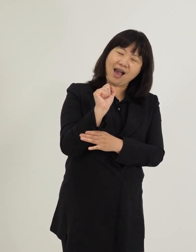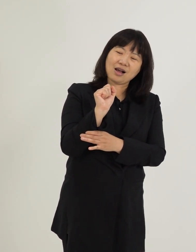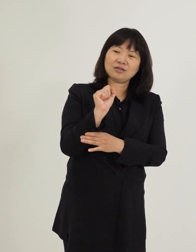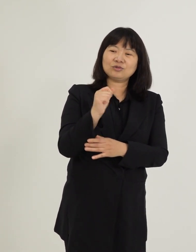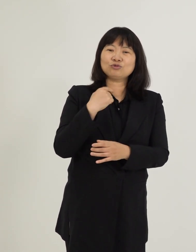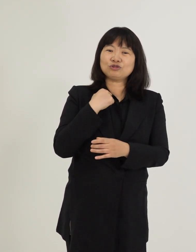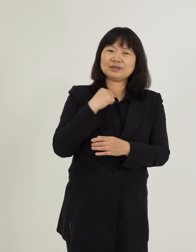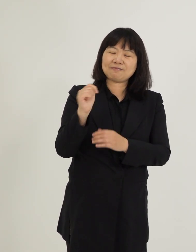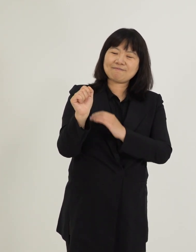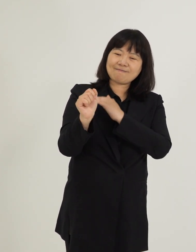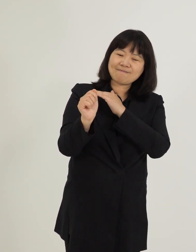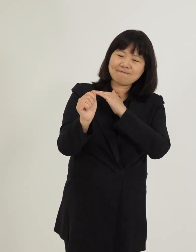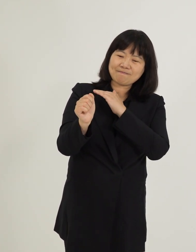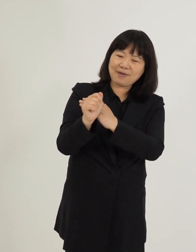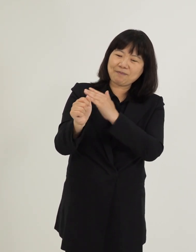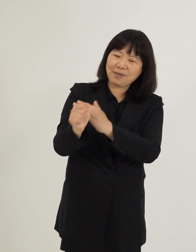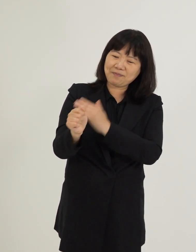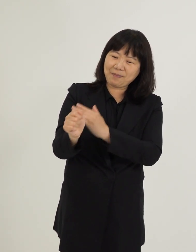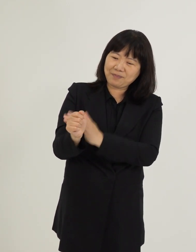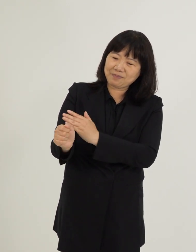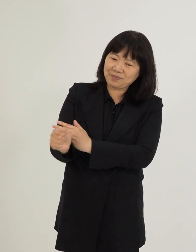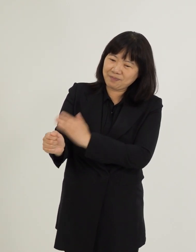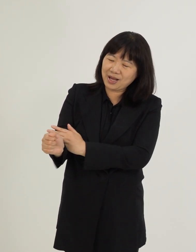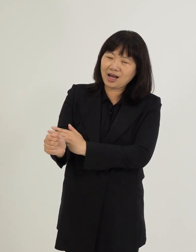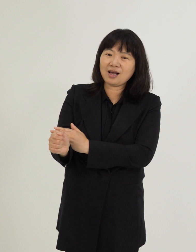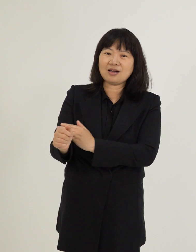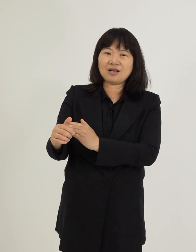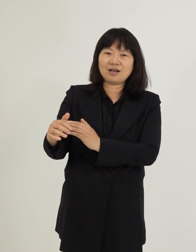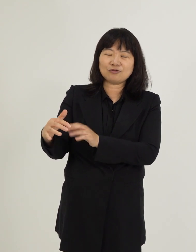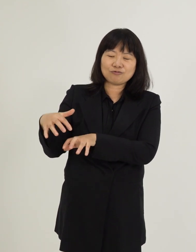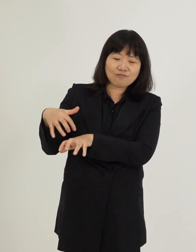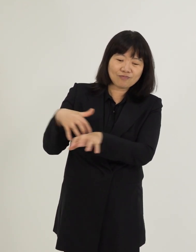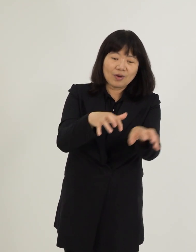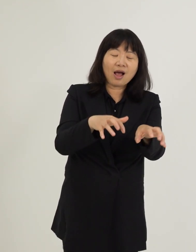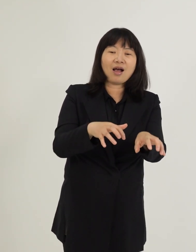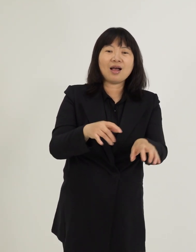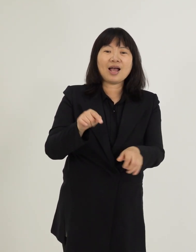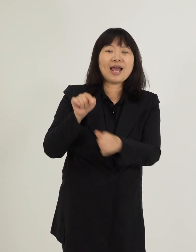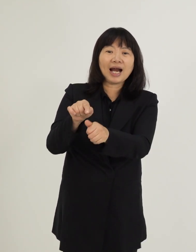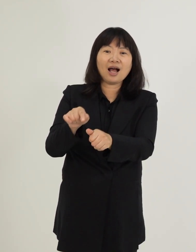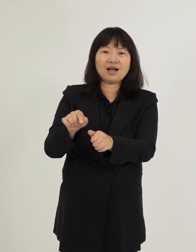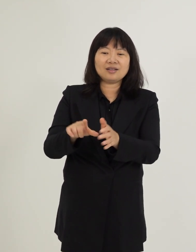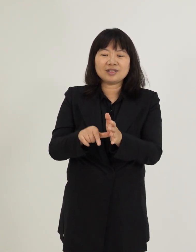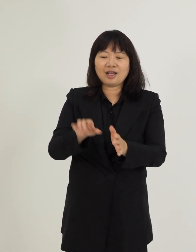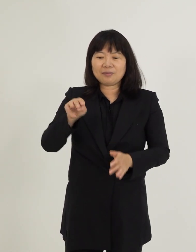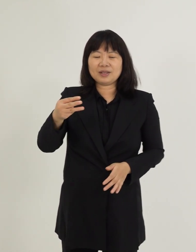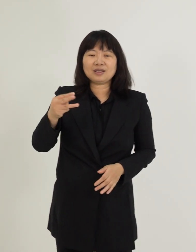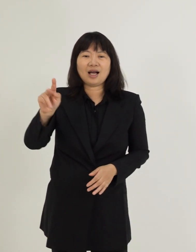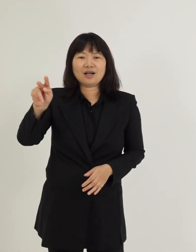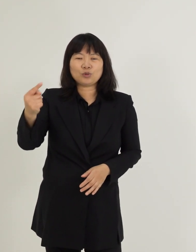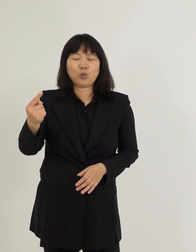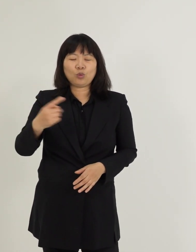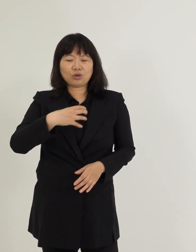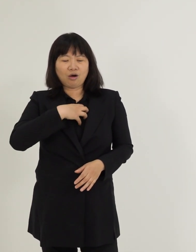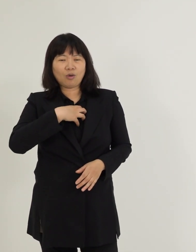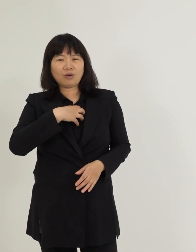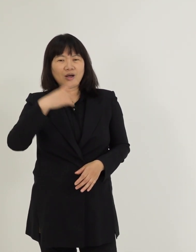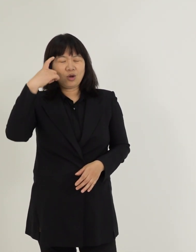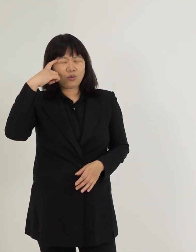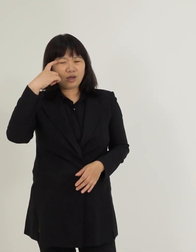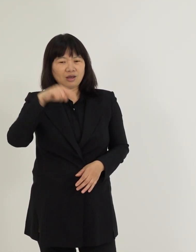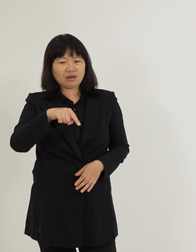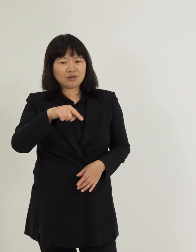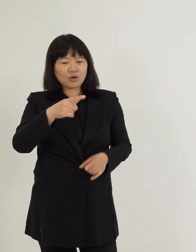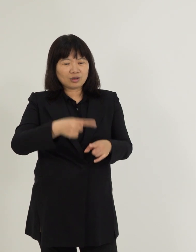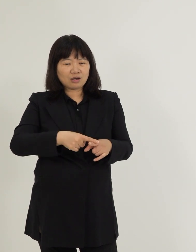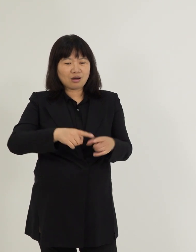치고 가라. 이렇게 나오니까 빌라도가 겁을 먹었어요. 이러다가 소요가 일어나면 내 점수는